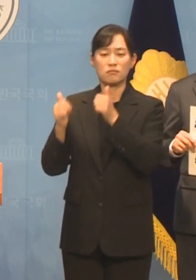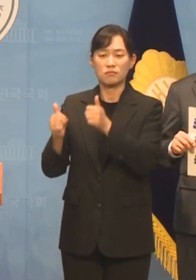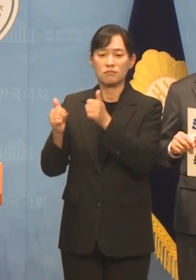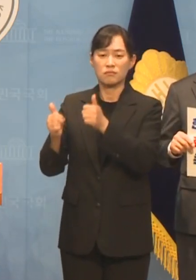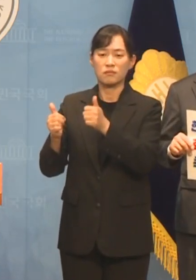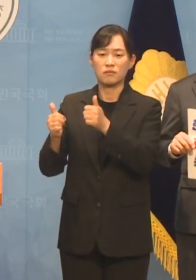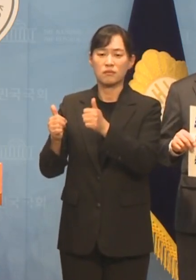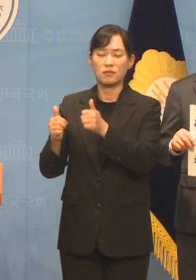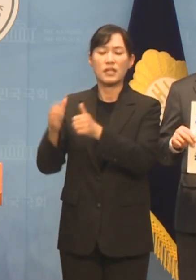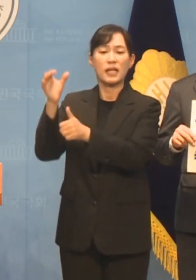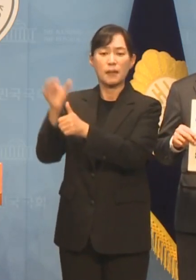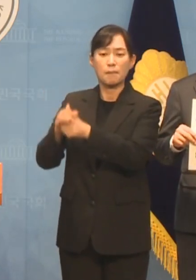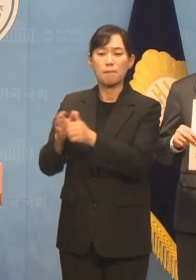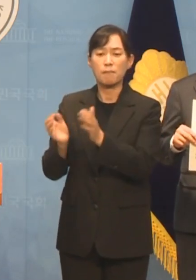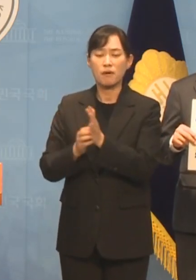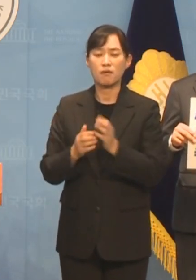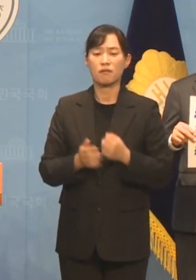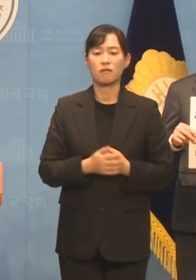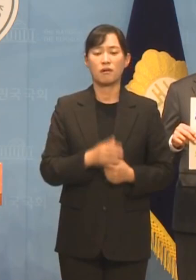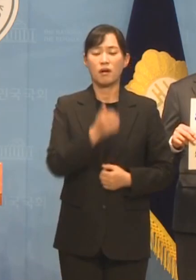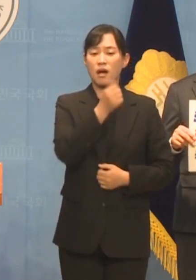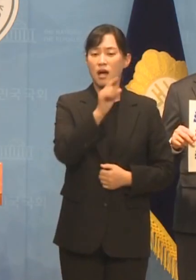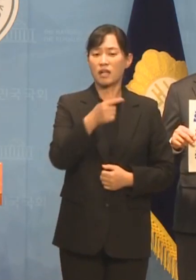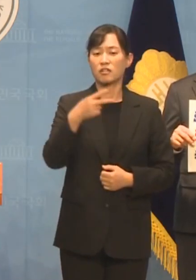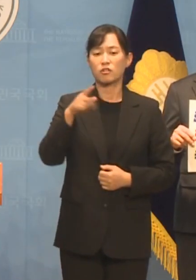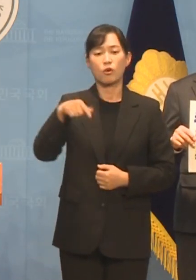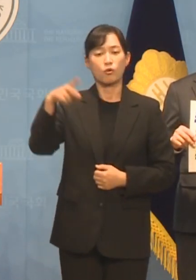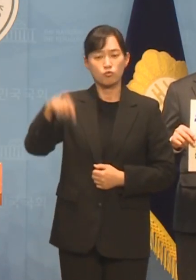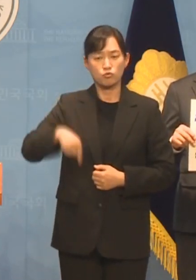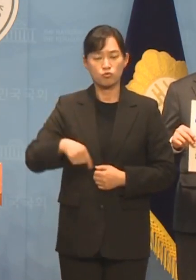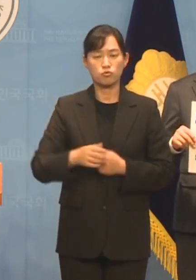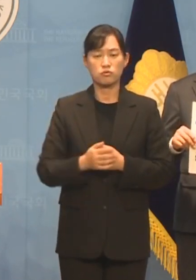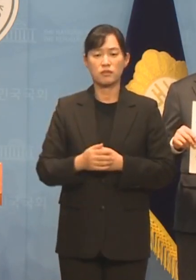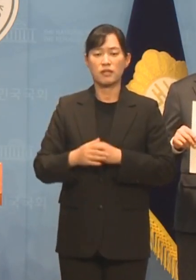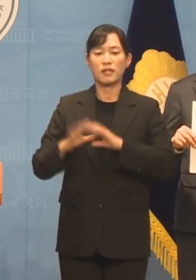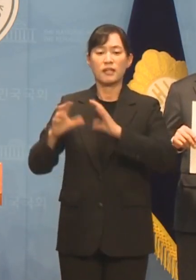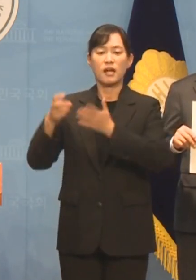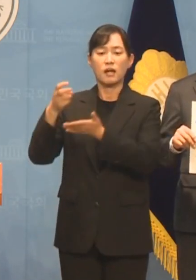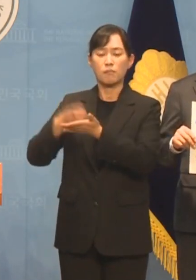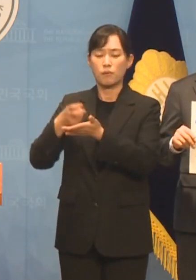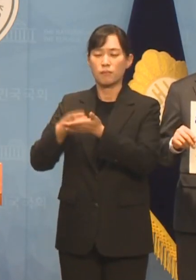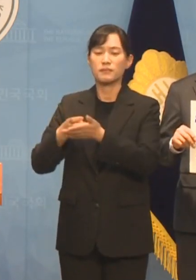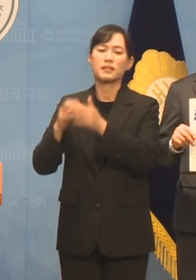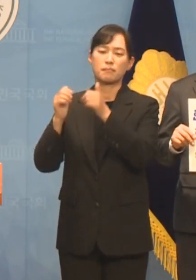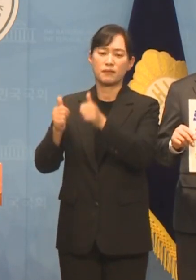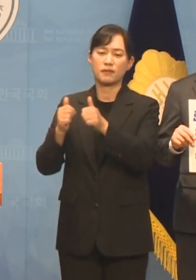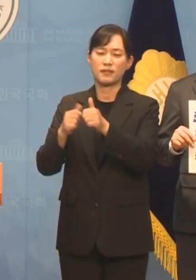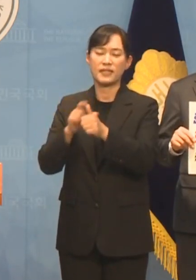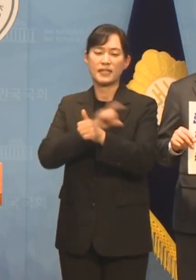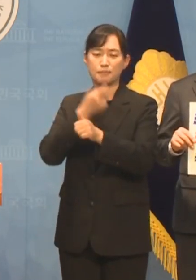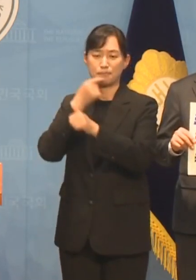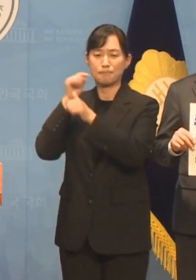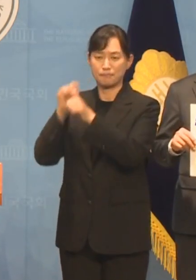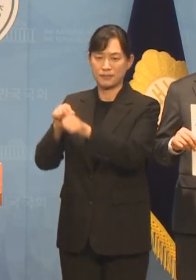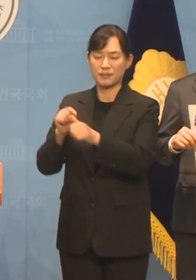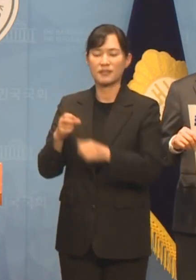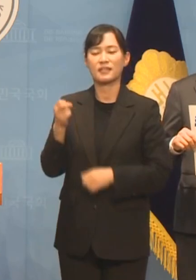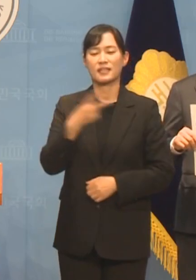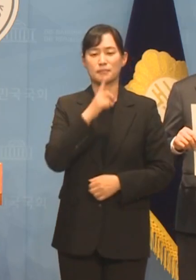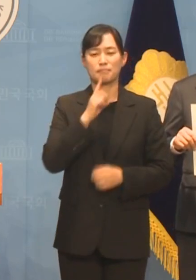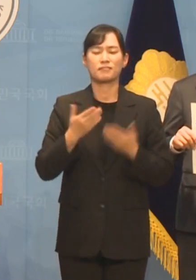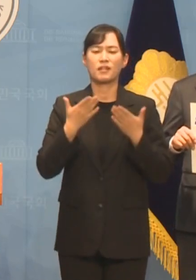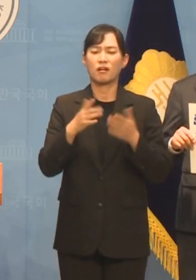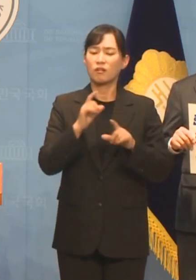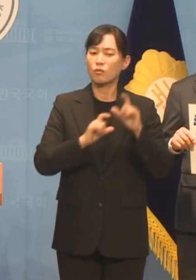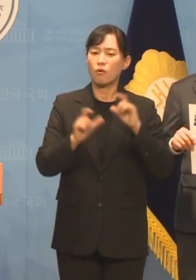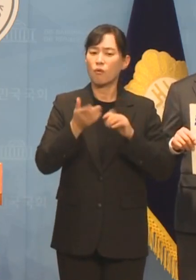헌법재판관을 임명했습니다. 한덕수 헌법재판관을 지명했습니다. 다시 말씀드리겠습니다. 더 이상